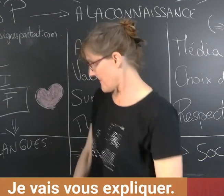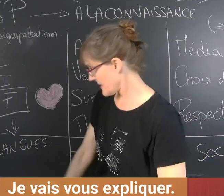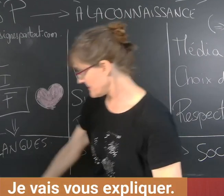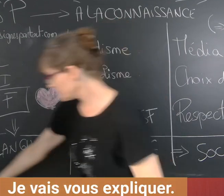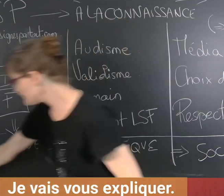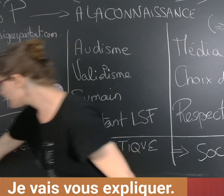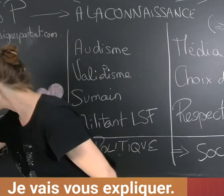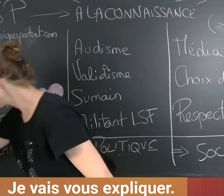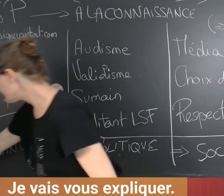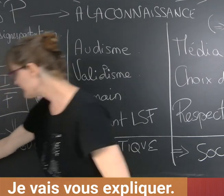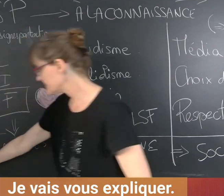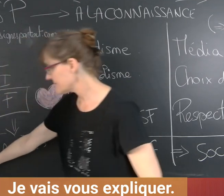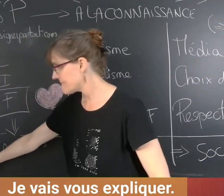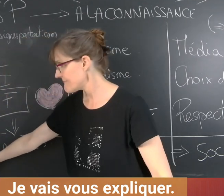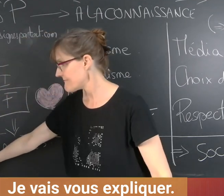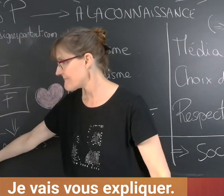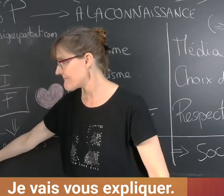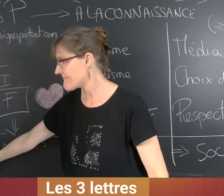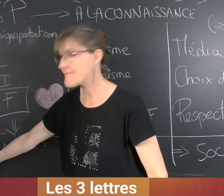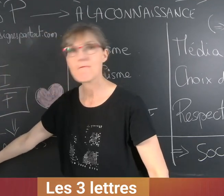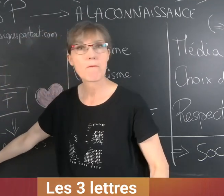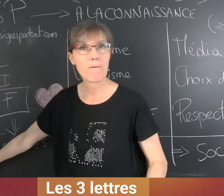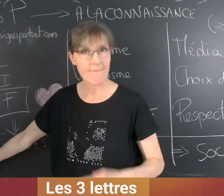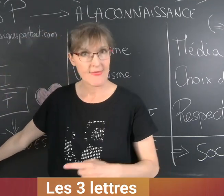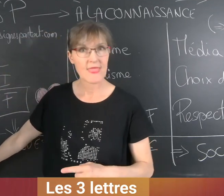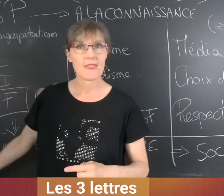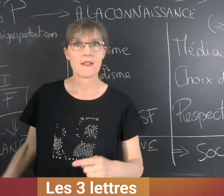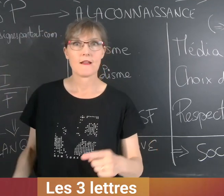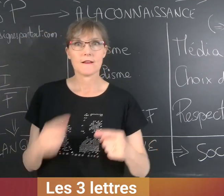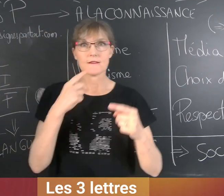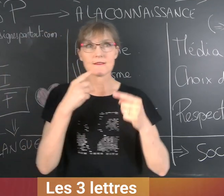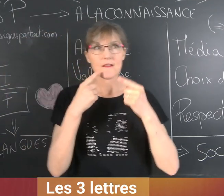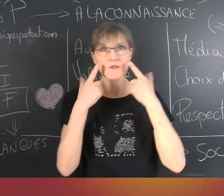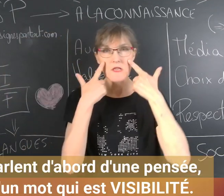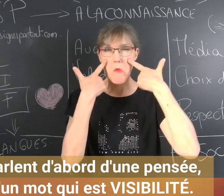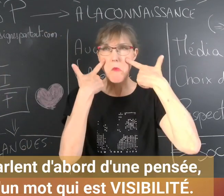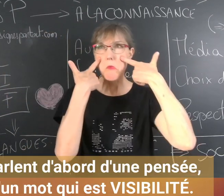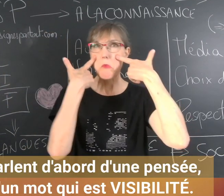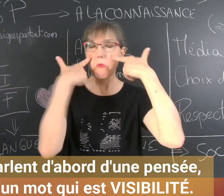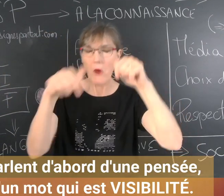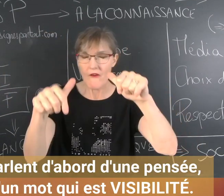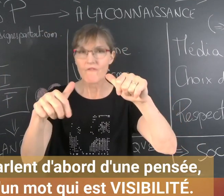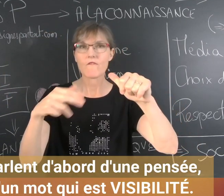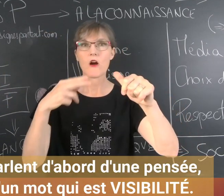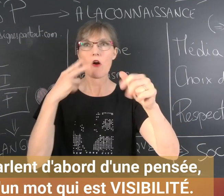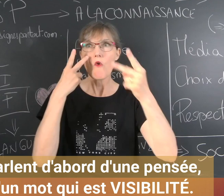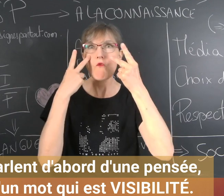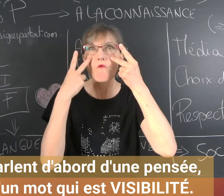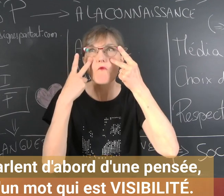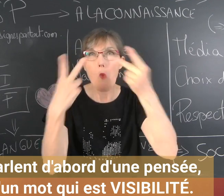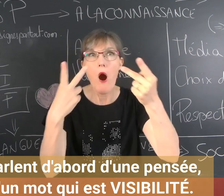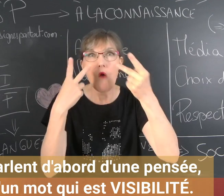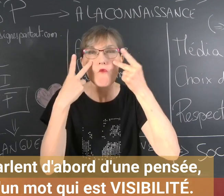qui. Alors, je vais vous expliquer. Donc, ça part pas de. Les trois lettres, elles partent d'abord d'une pensée, d'un mot qui est